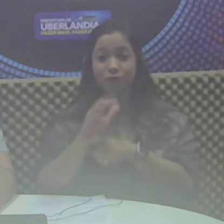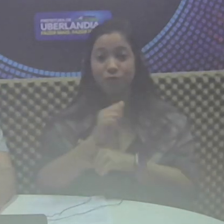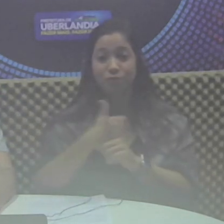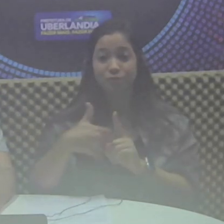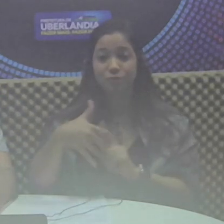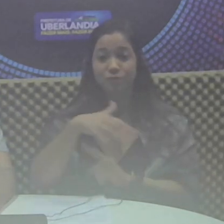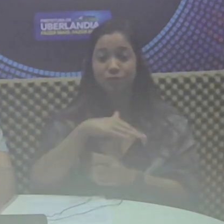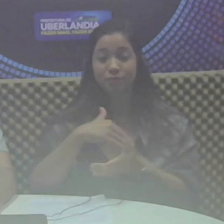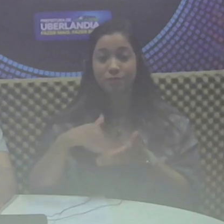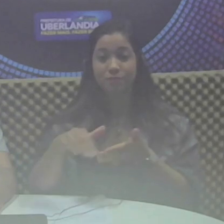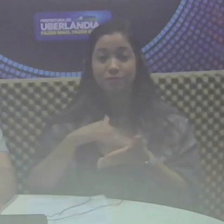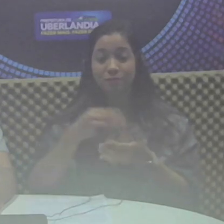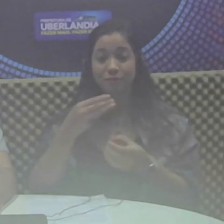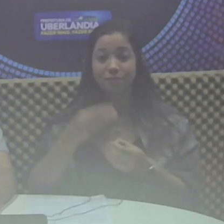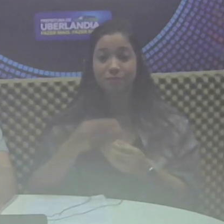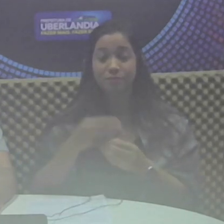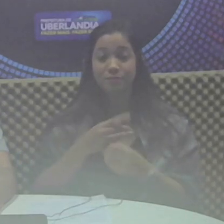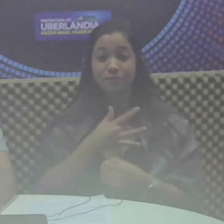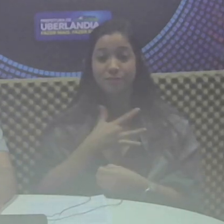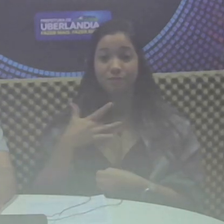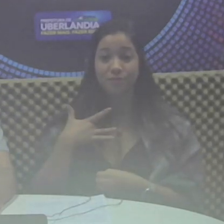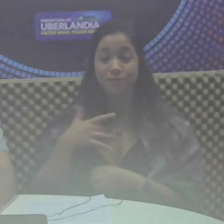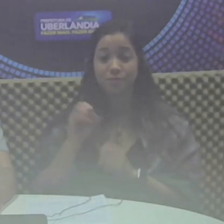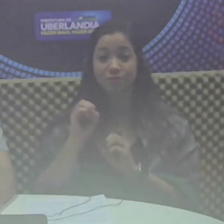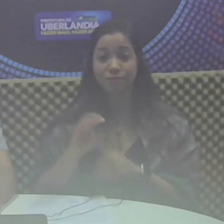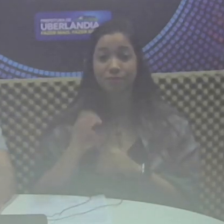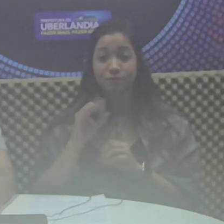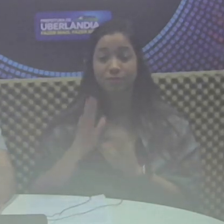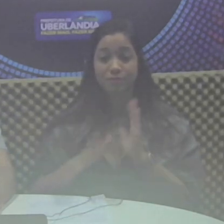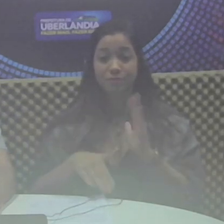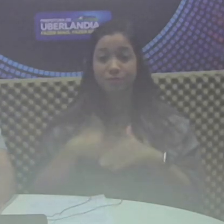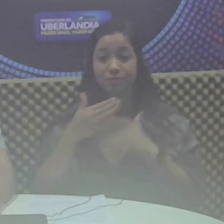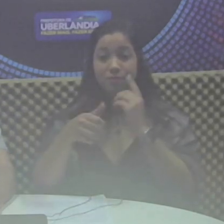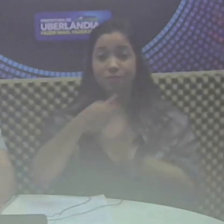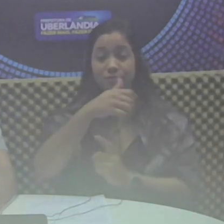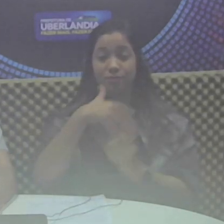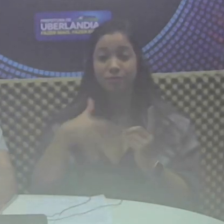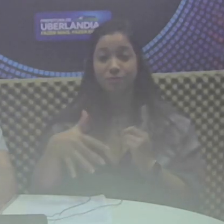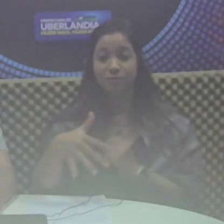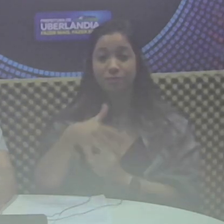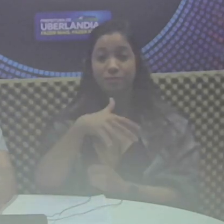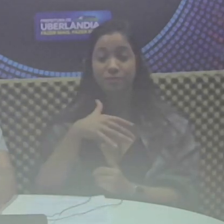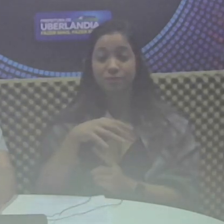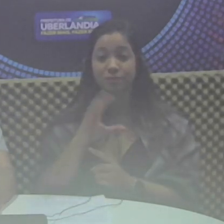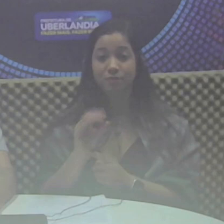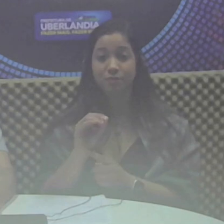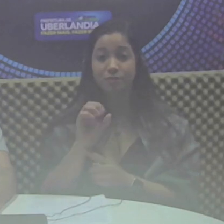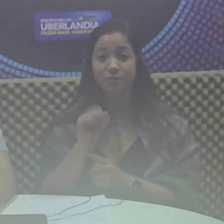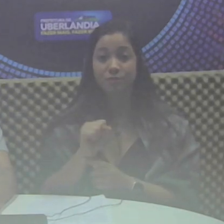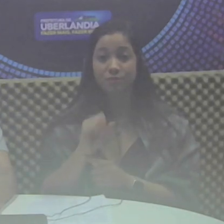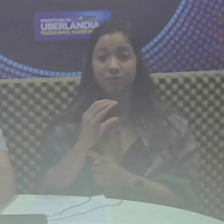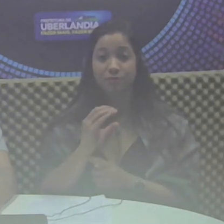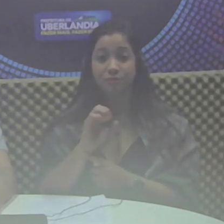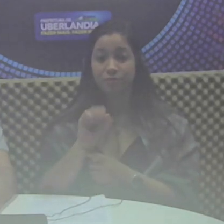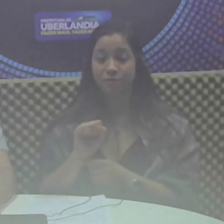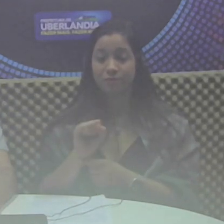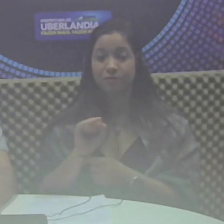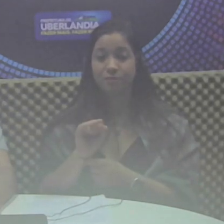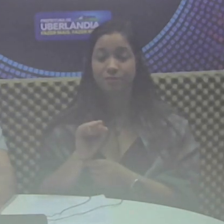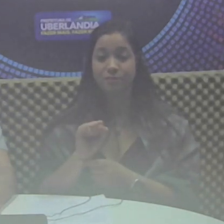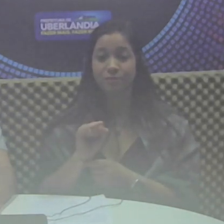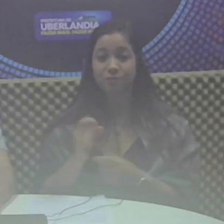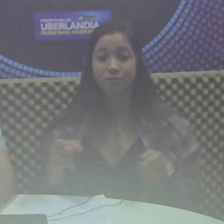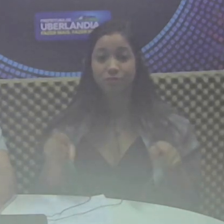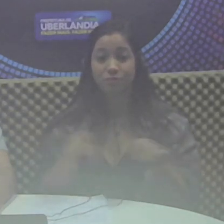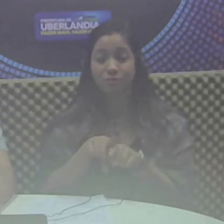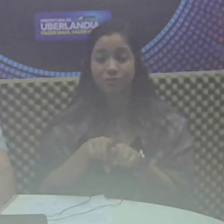das Secretarias Municipais de Saúde, Educação e Desenvolvimento Social e das organizações da sociedade civil, as OSCs